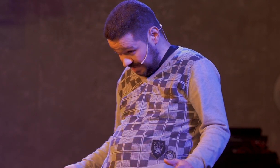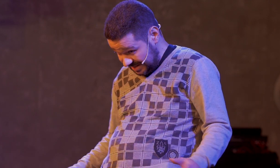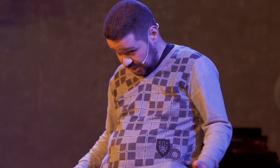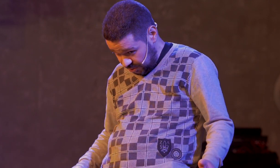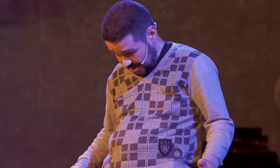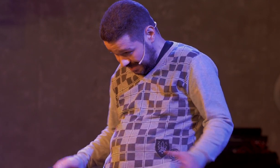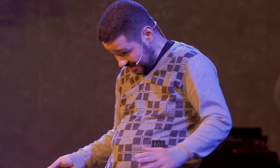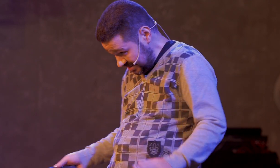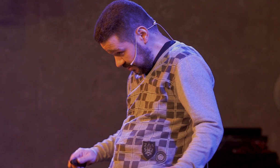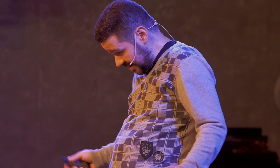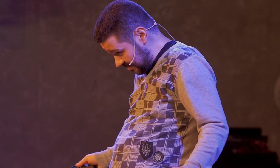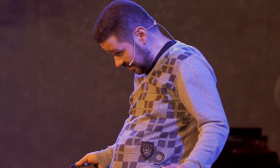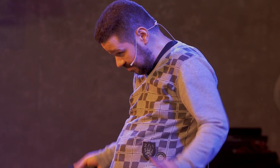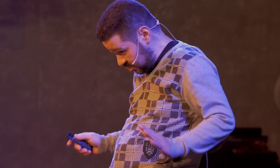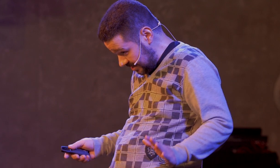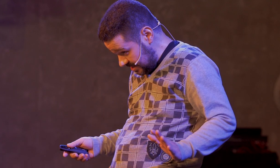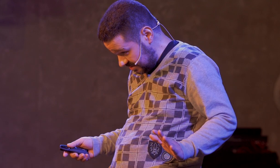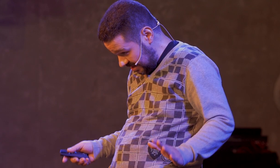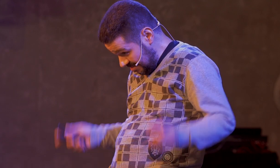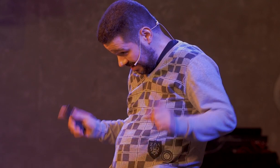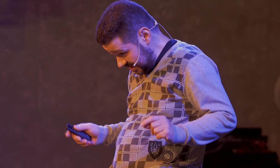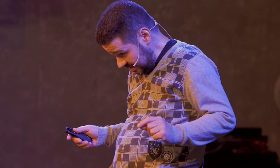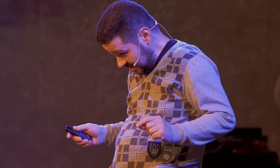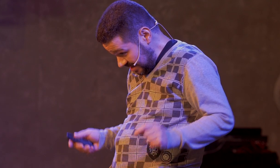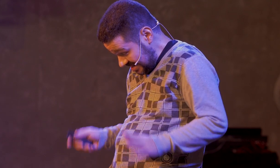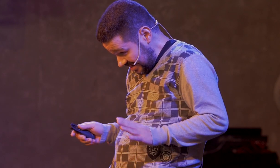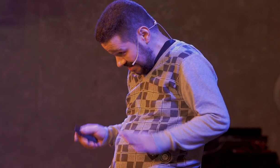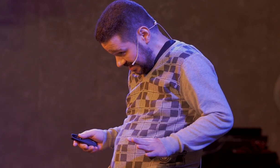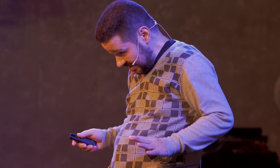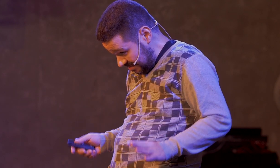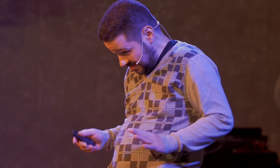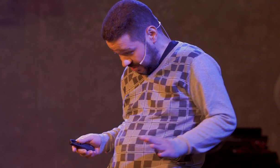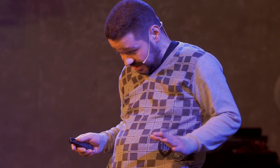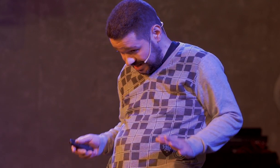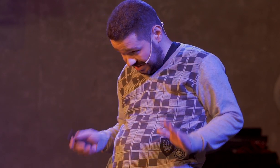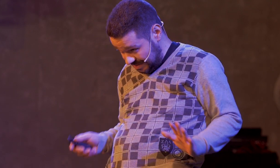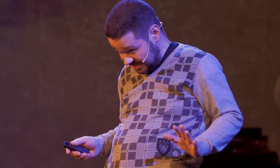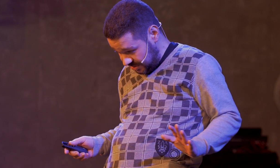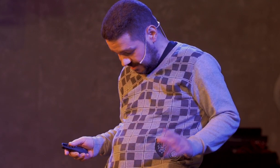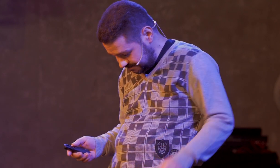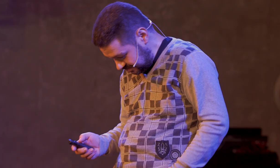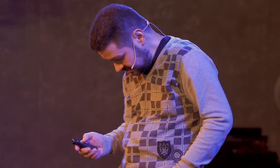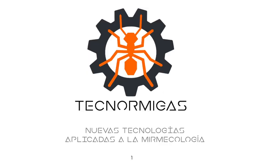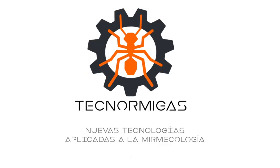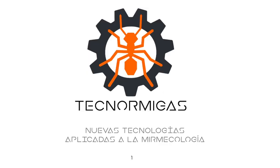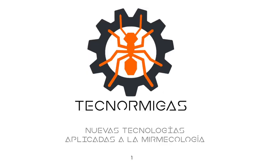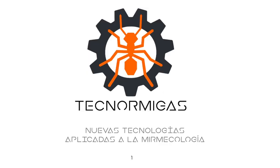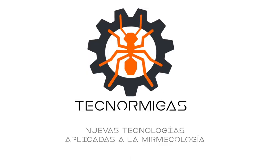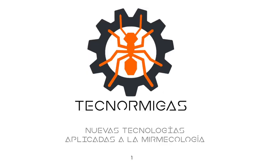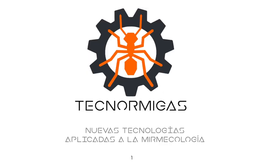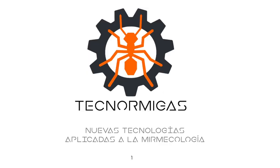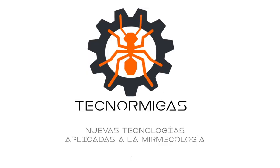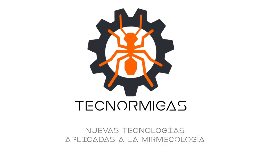entonces cuando me pateo parques y zonas de Madrid en busca de ellas. Para mí, esta es la parte de la mirmecología que más me apasiona. El